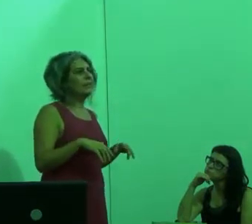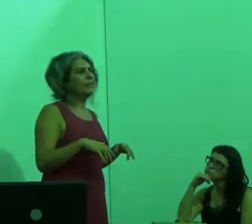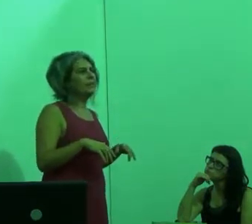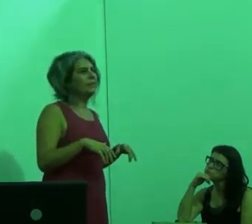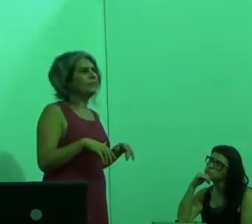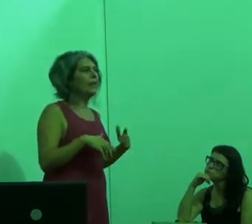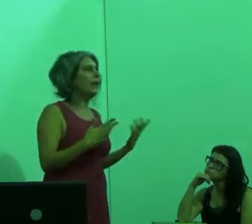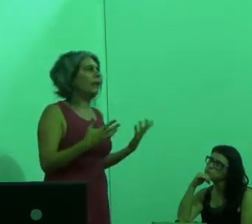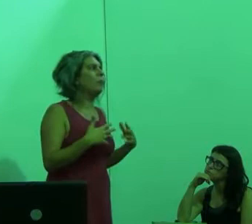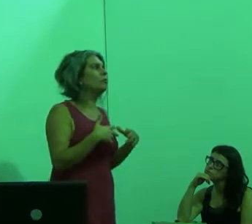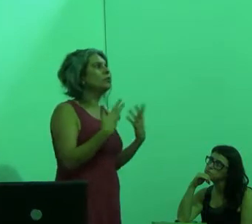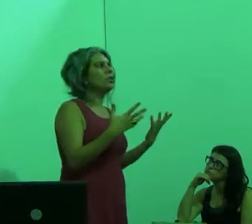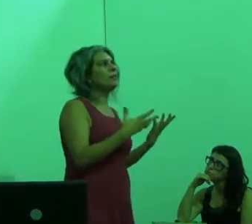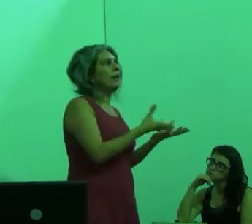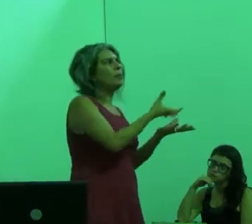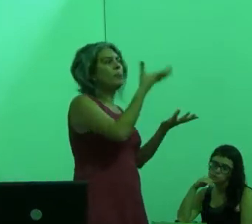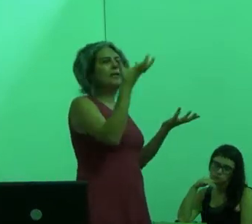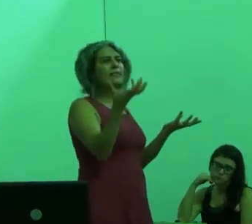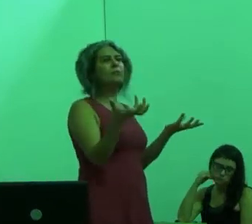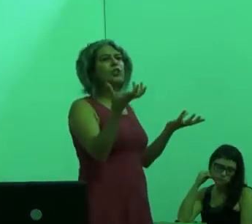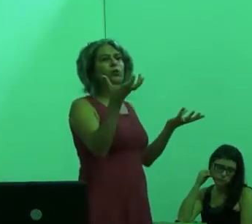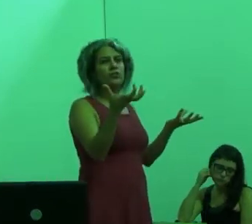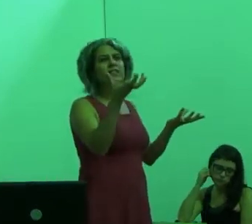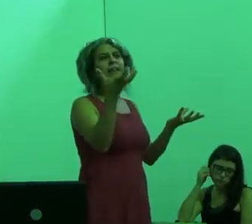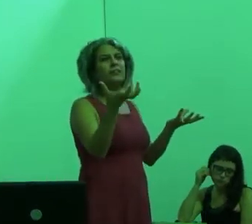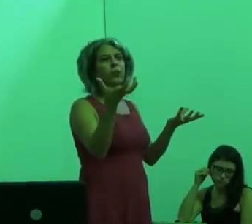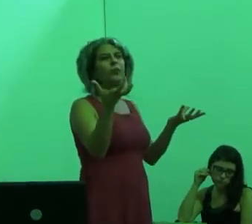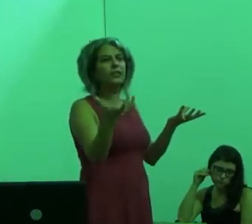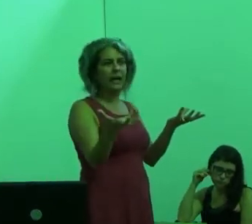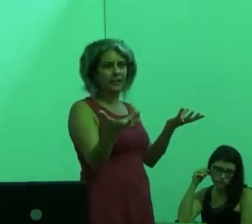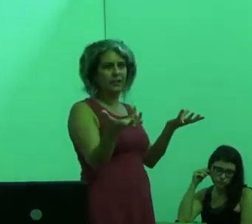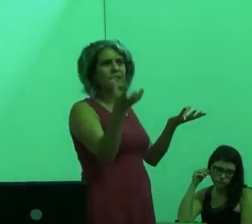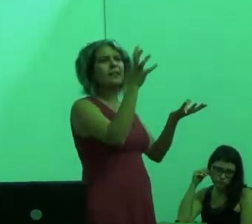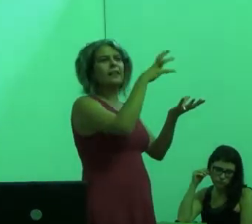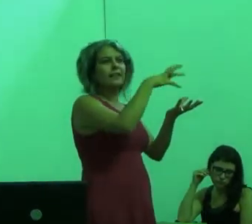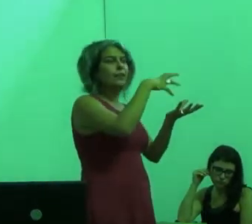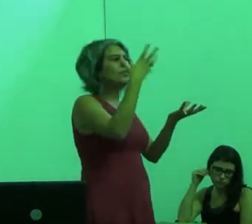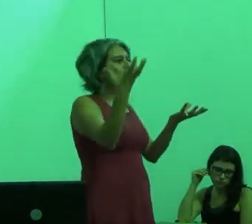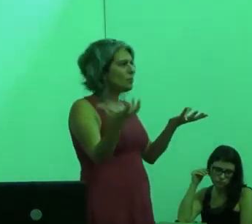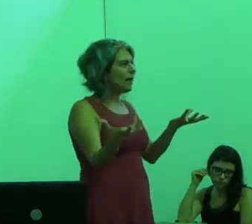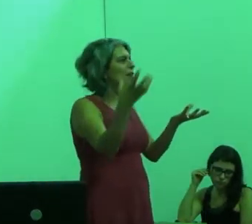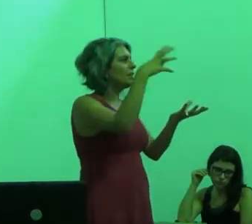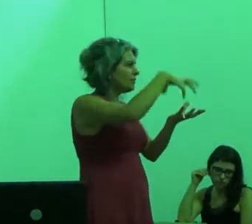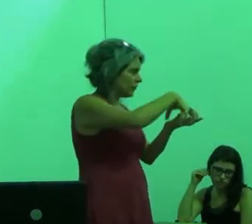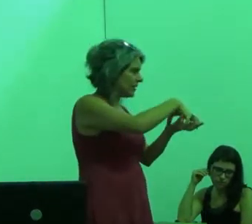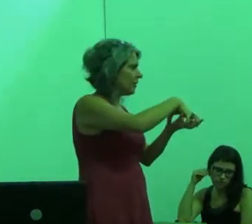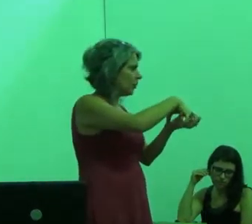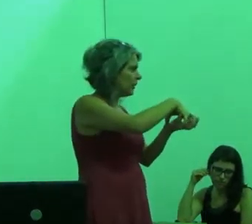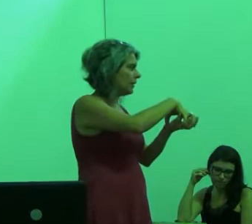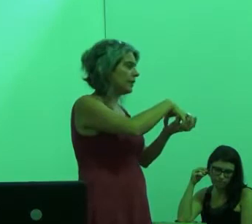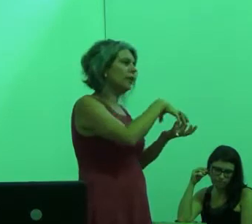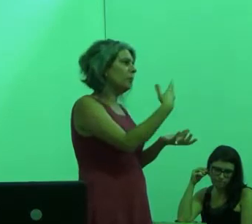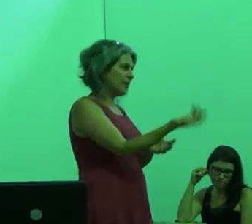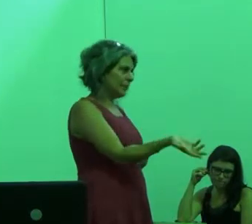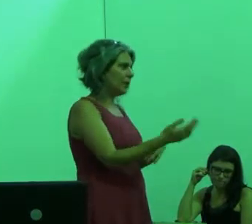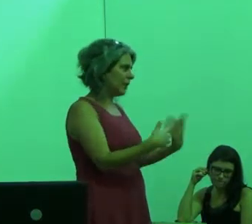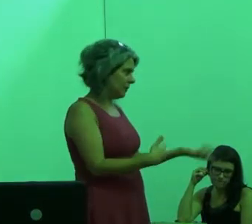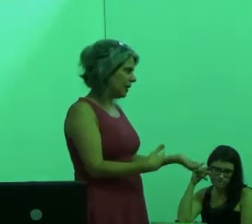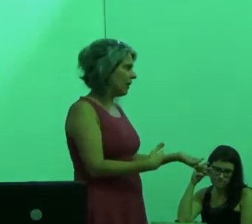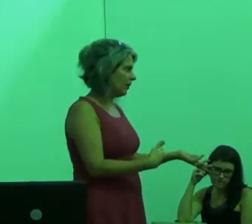E, sei lá, a ponto de ter apropriação de certas comunidades que você não esperava que fosse se apropriar daquilo, pode ser para bem ou para mal.